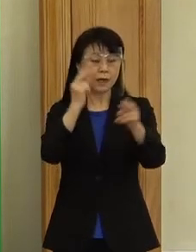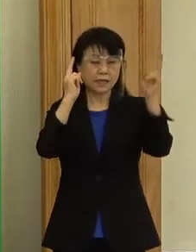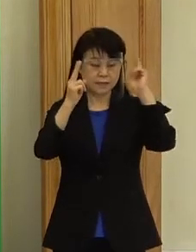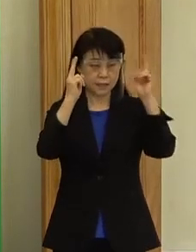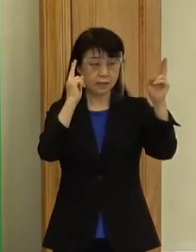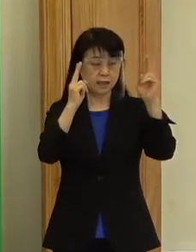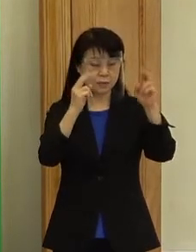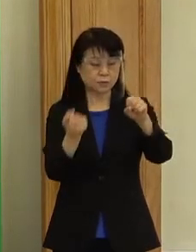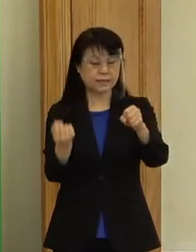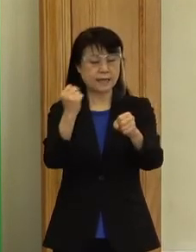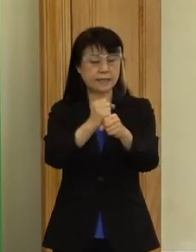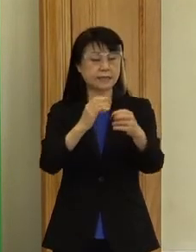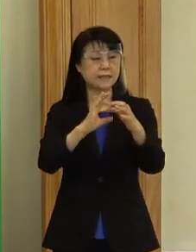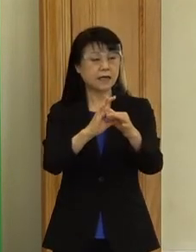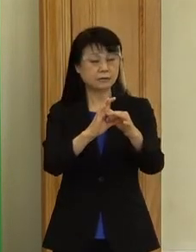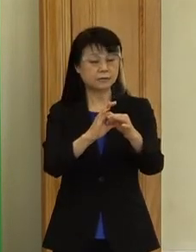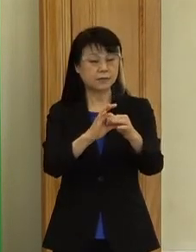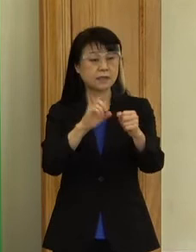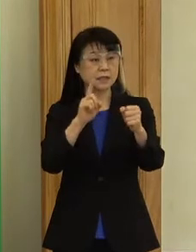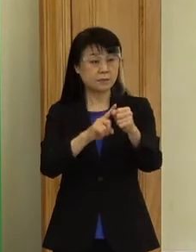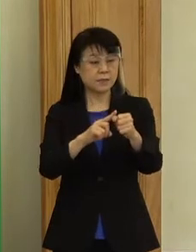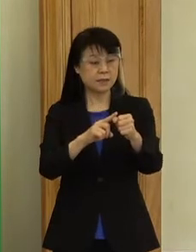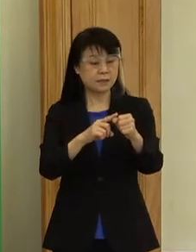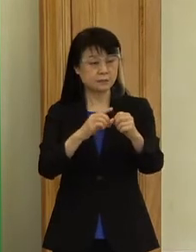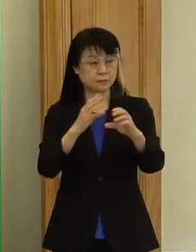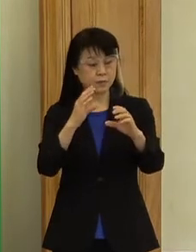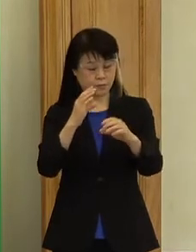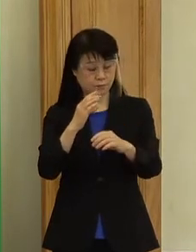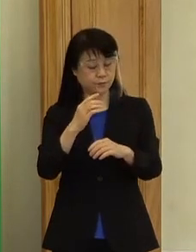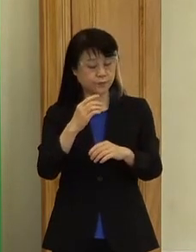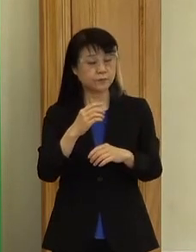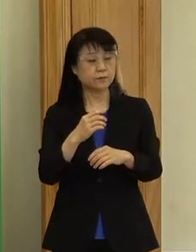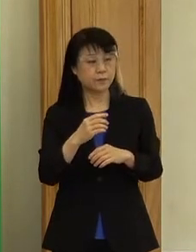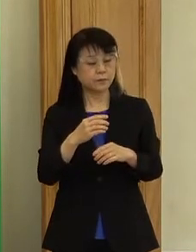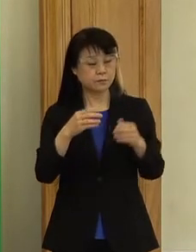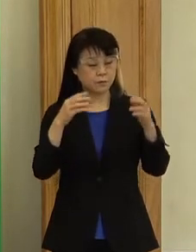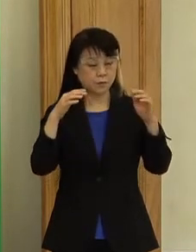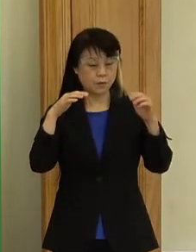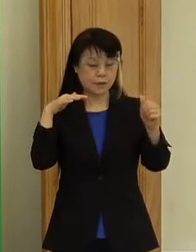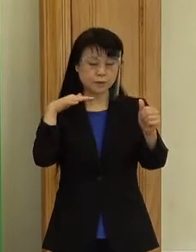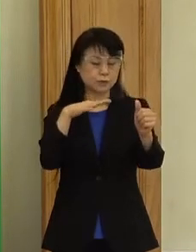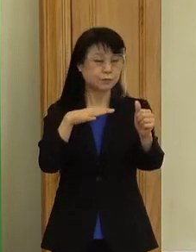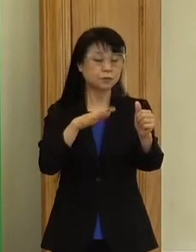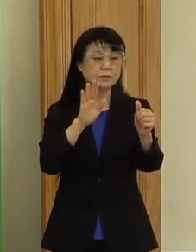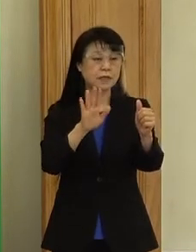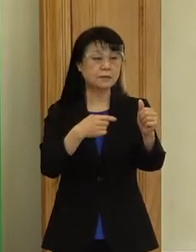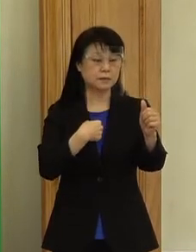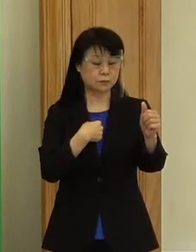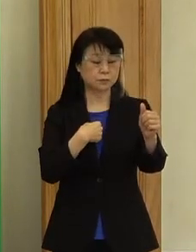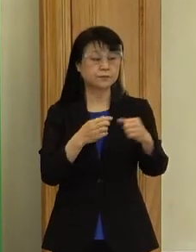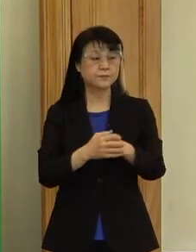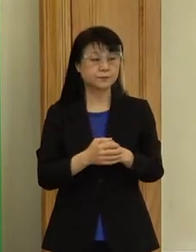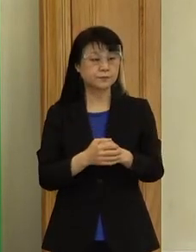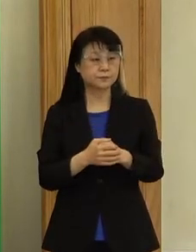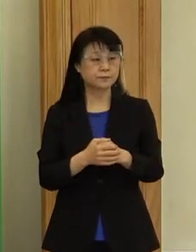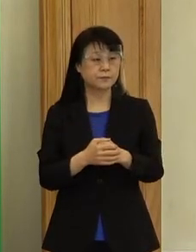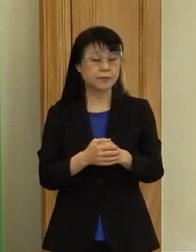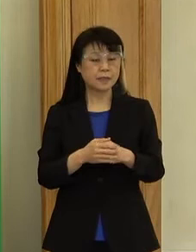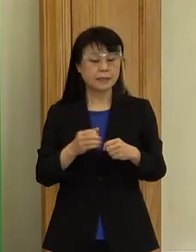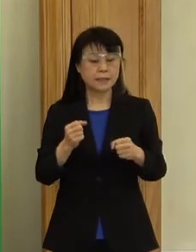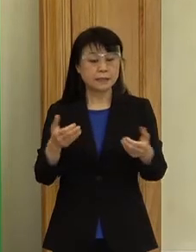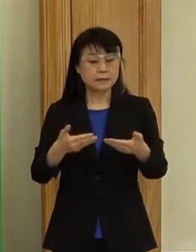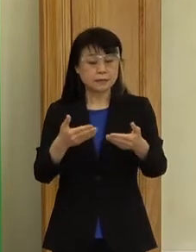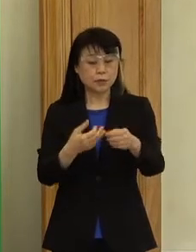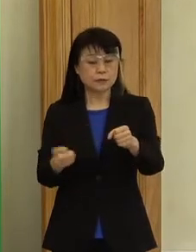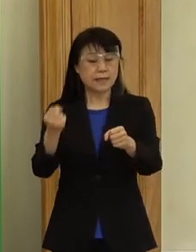ん関心を持って見ておりますが、まあ、今回、再建のスキームをですね、事業再生 ADR といういわゆ